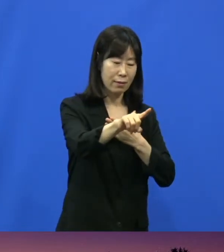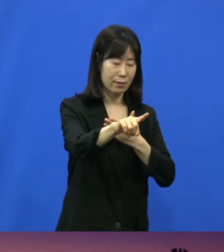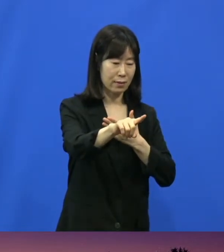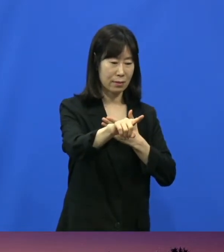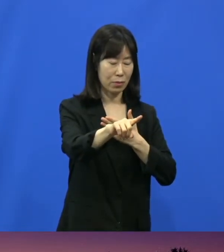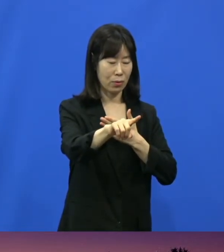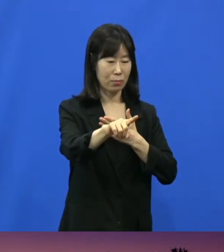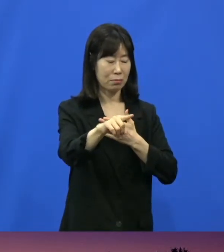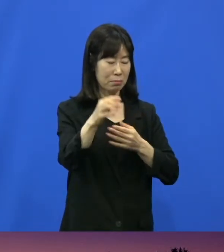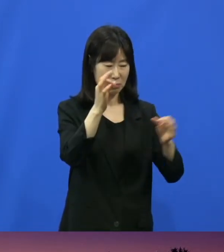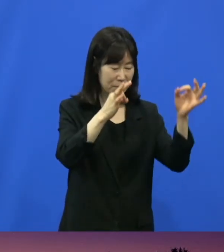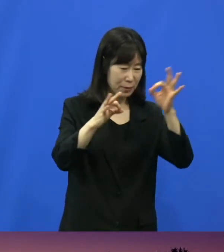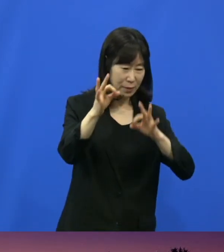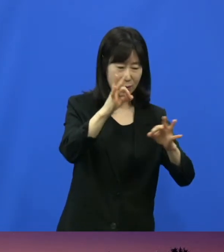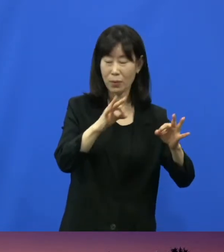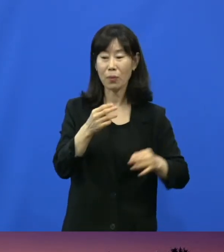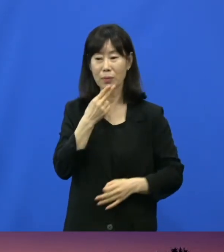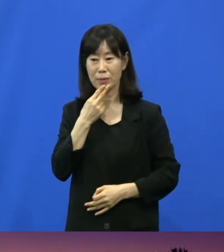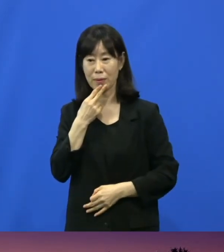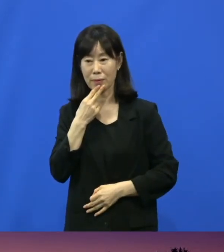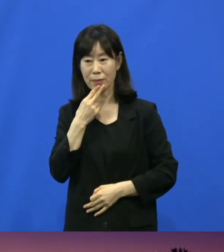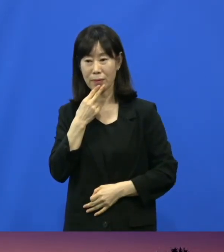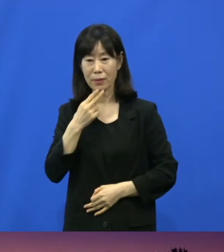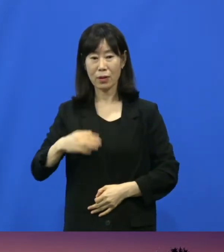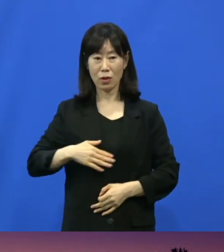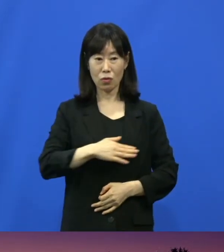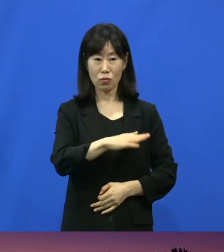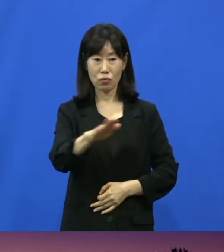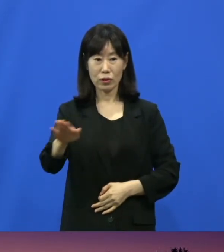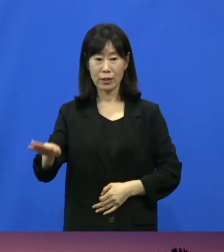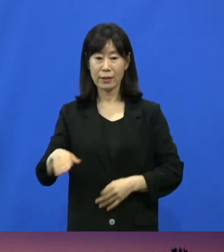여러분 어떻게 해야 되죠? 우리는 아이처럼 단순해져야 돼요.